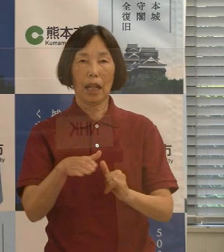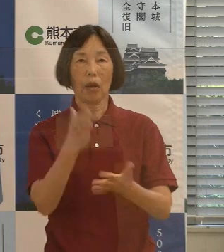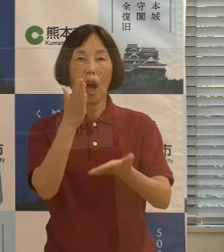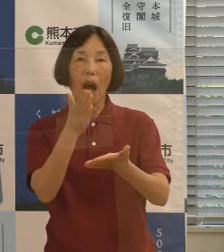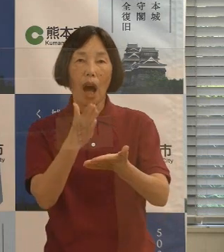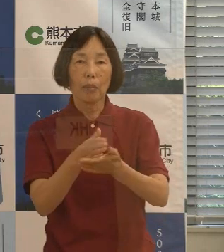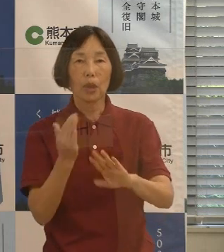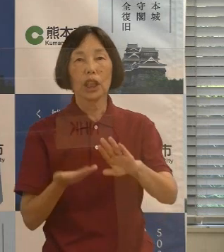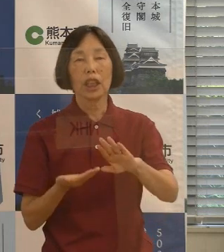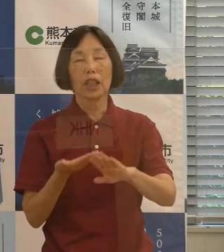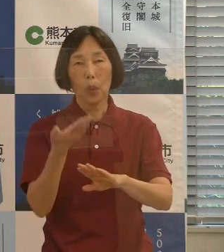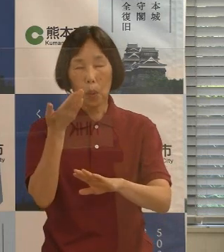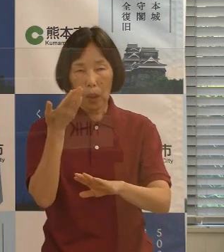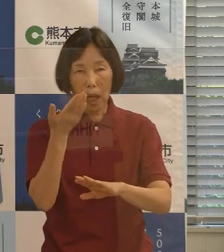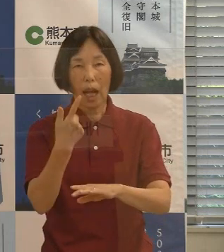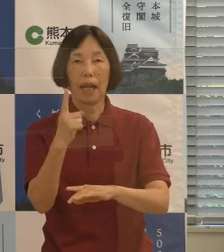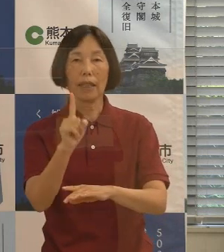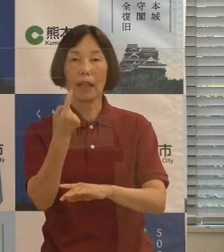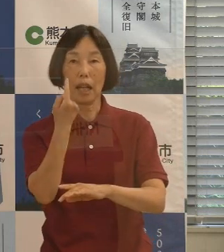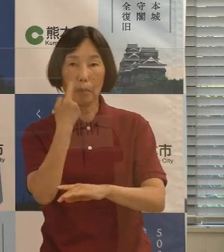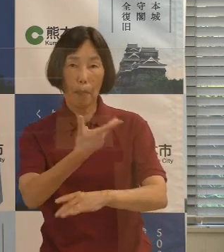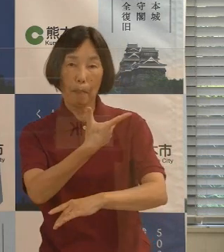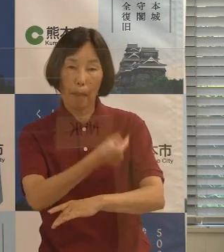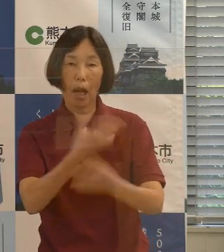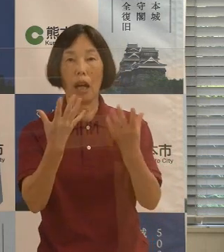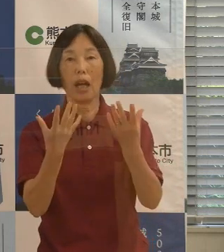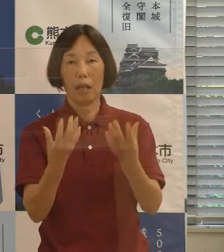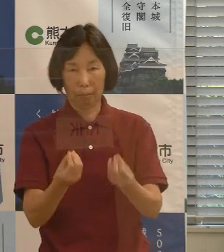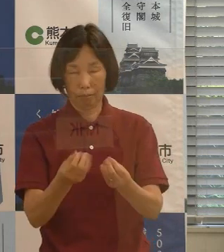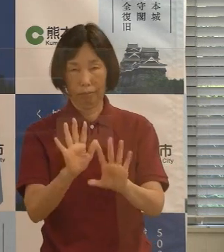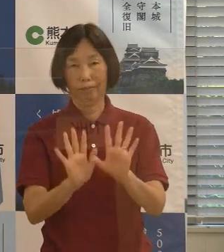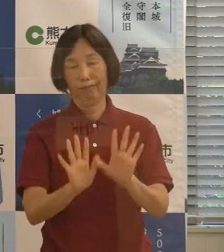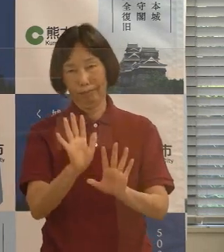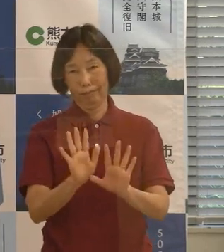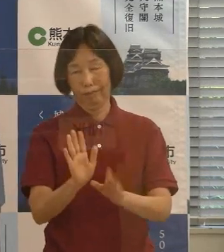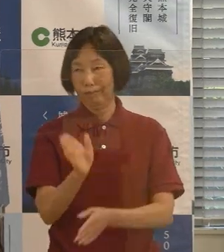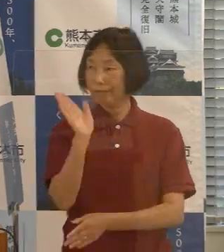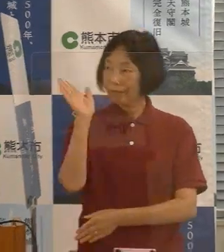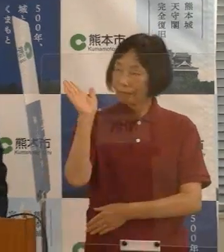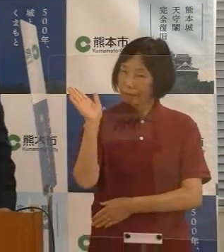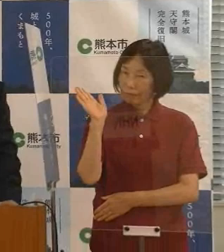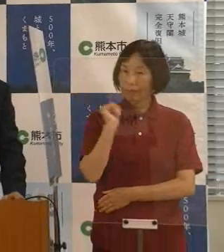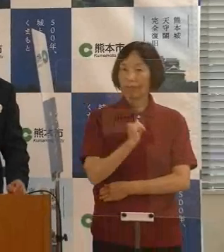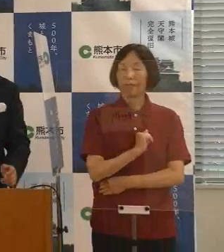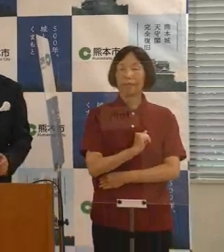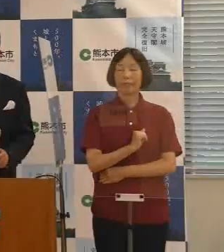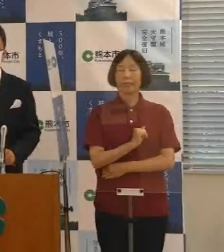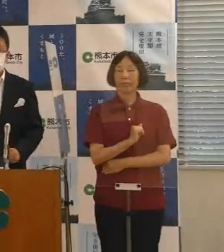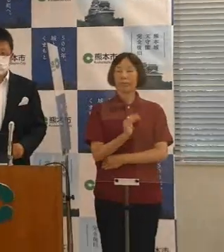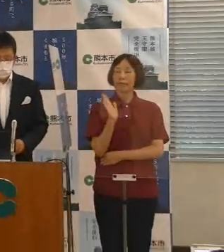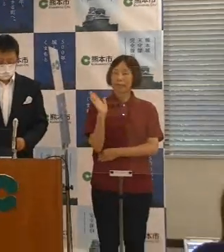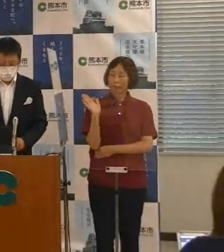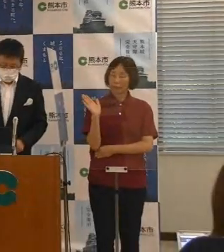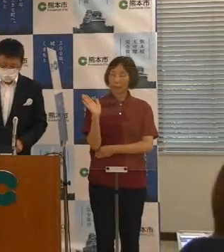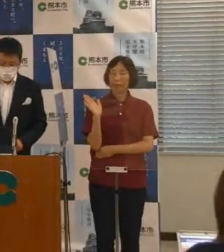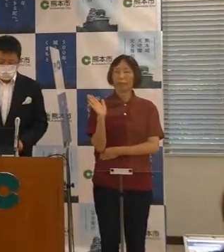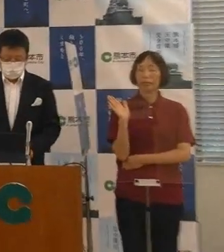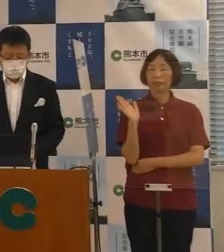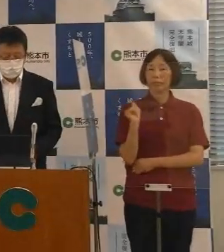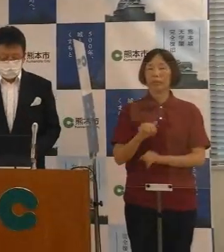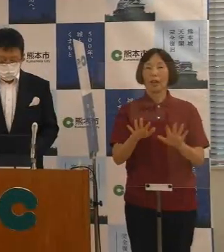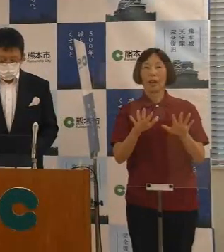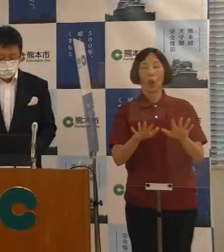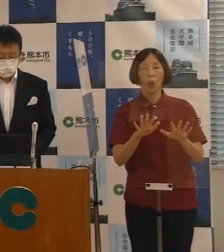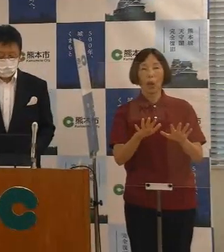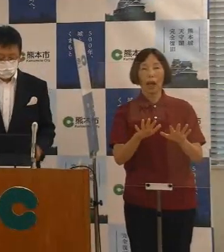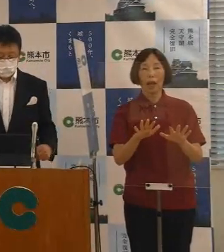回目の接種を終えられている状況であります。モニターをご覧ください。このような中、今回